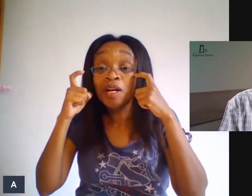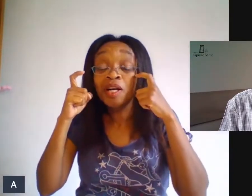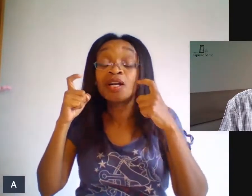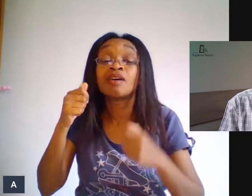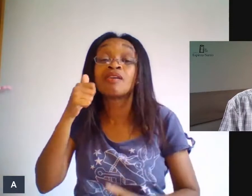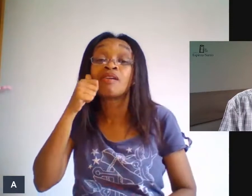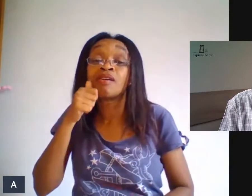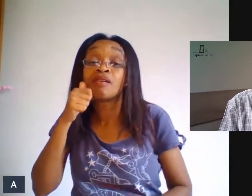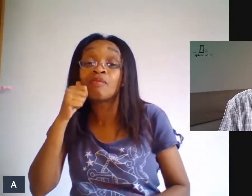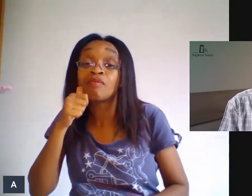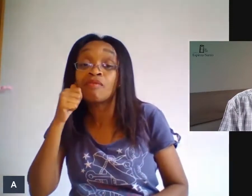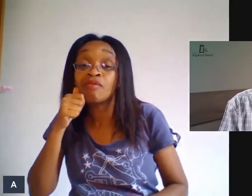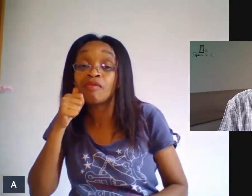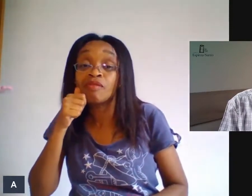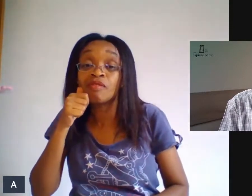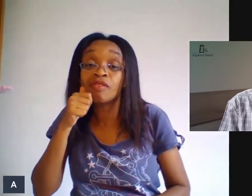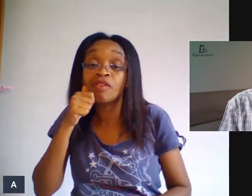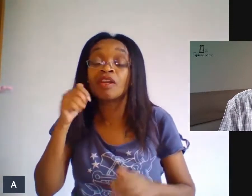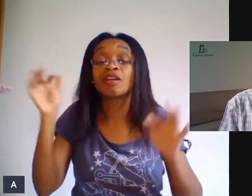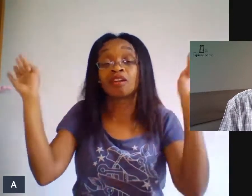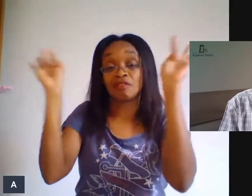santificado também, ou seja, há uma